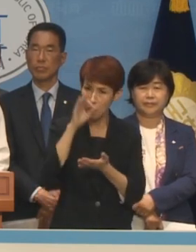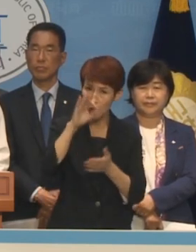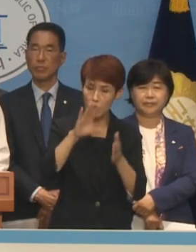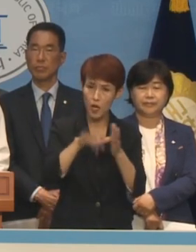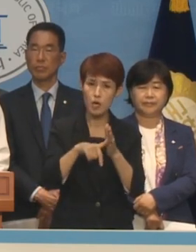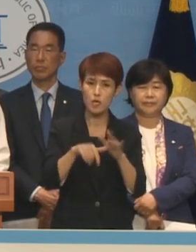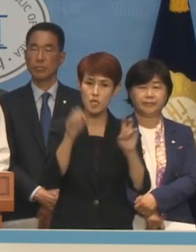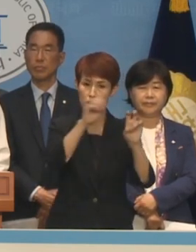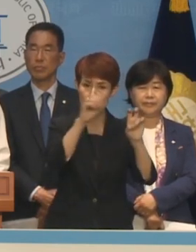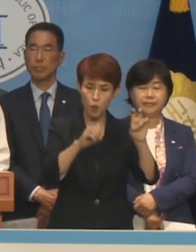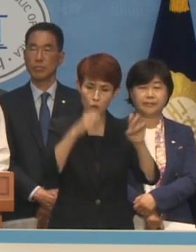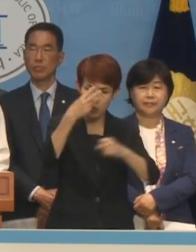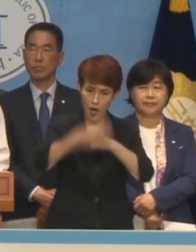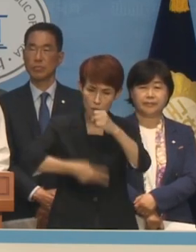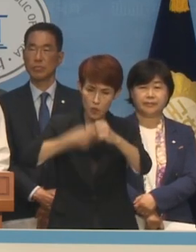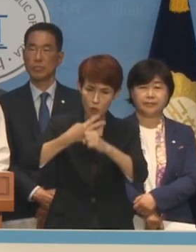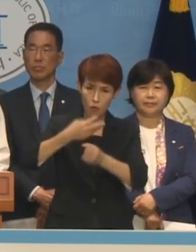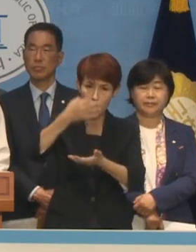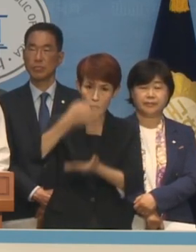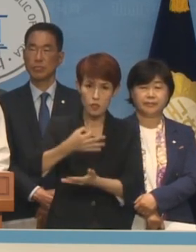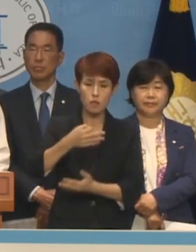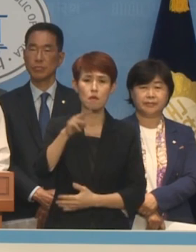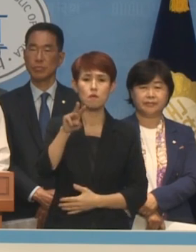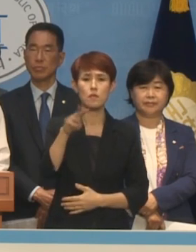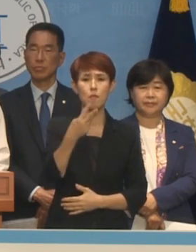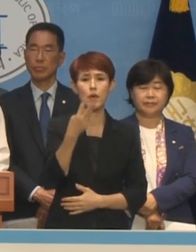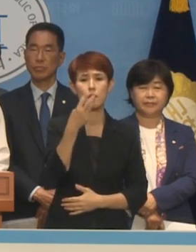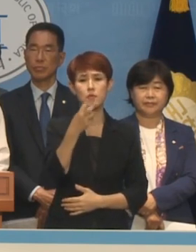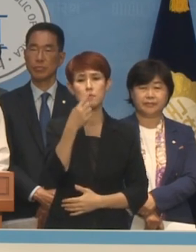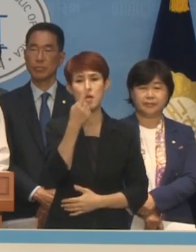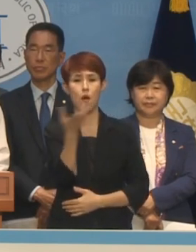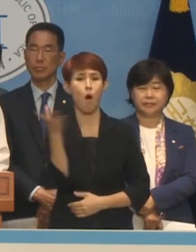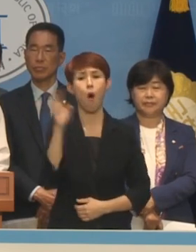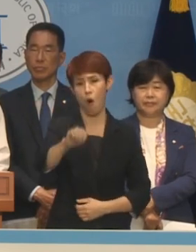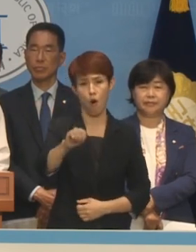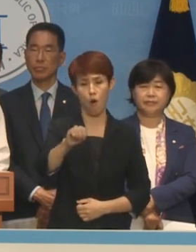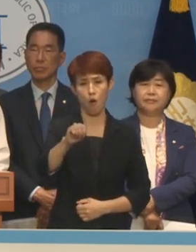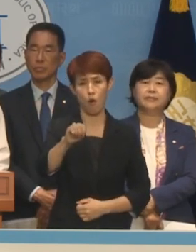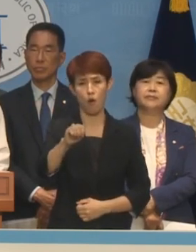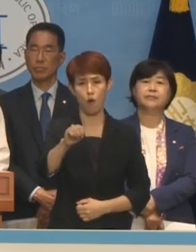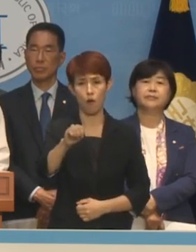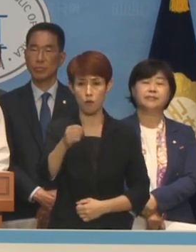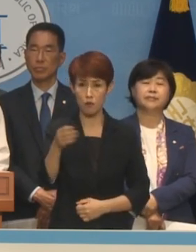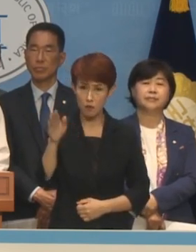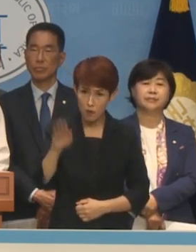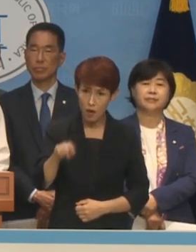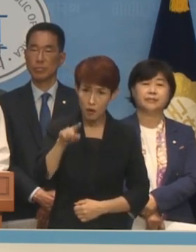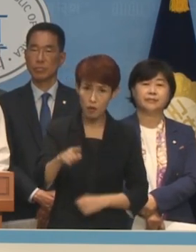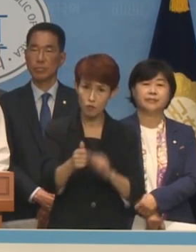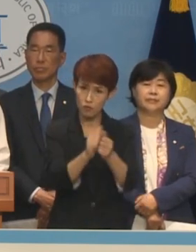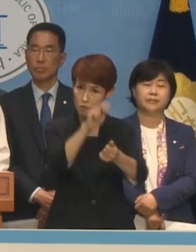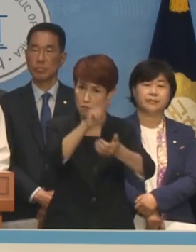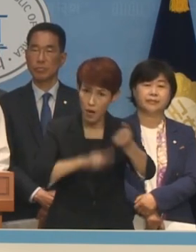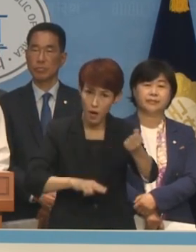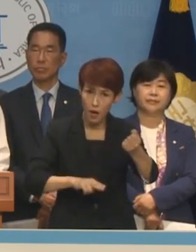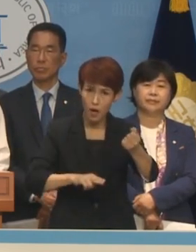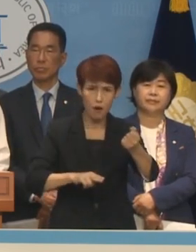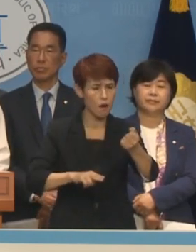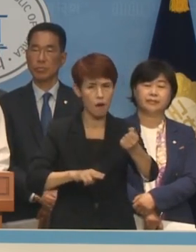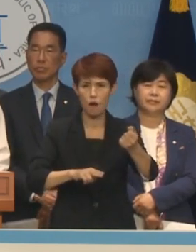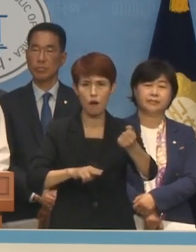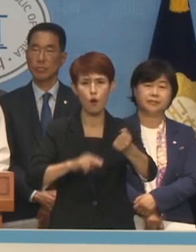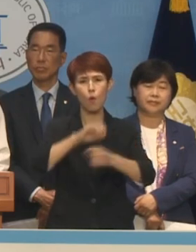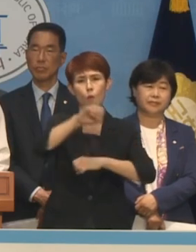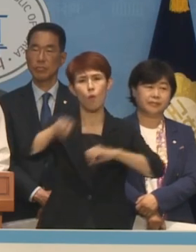지분 20%의 3년간 소유 가치가 331억 원에 달하는 셈이다. 그런데도 이를 매각하라는 것은 황금알을